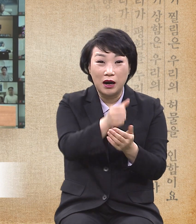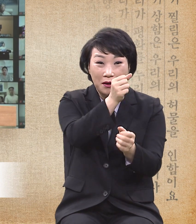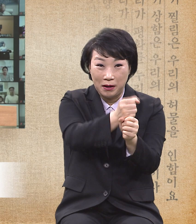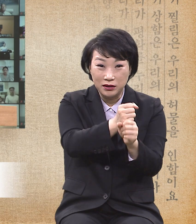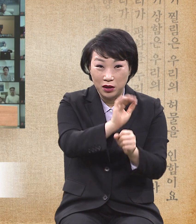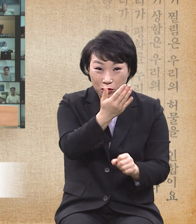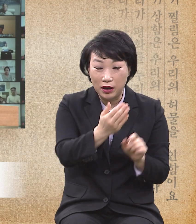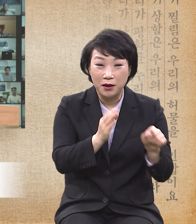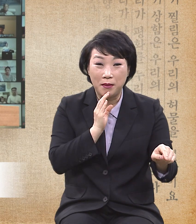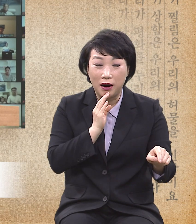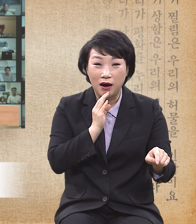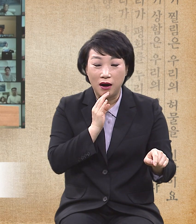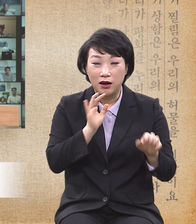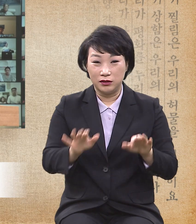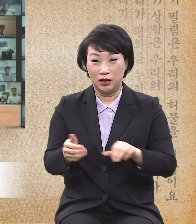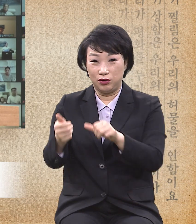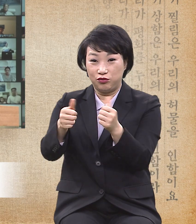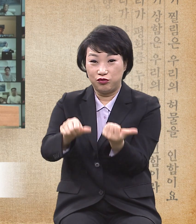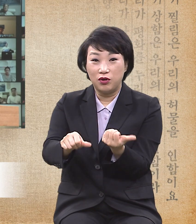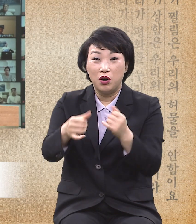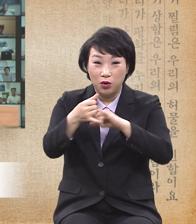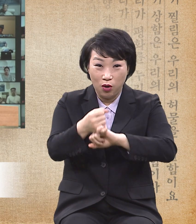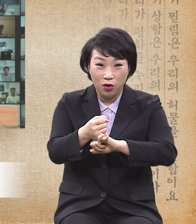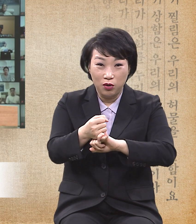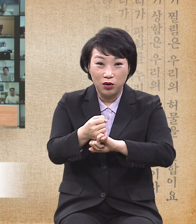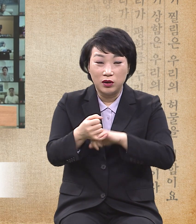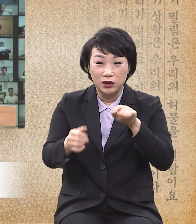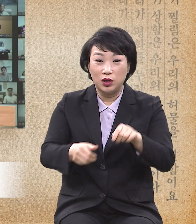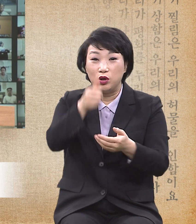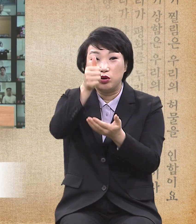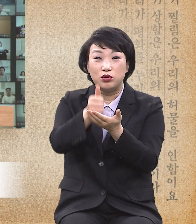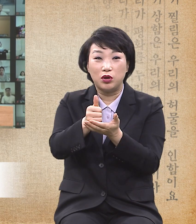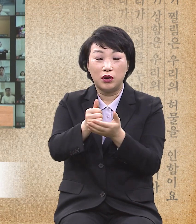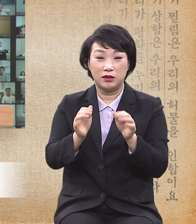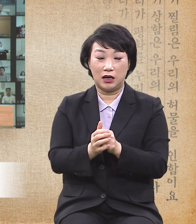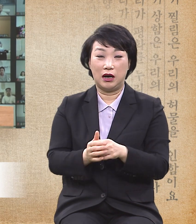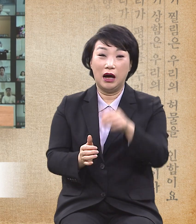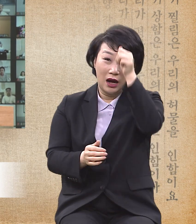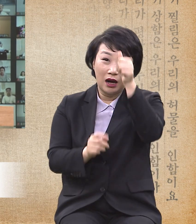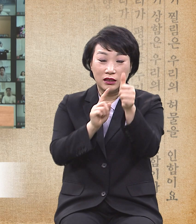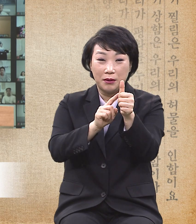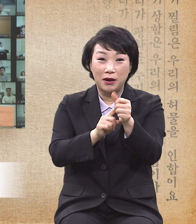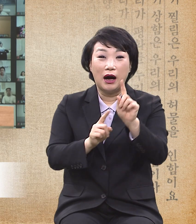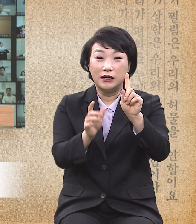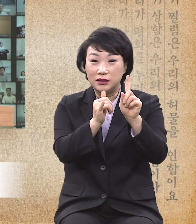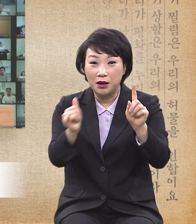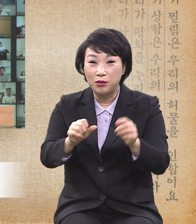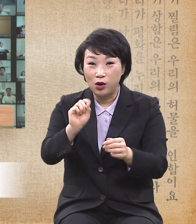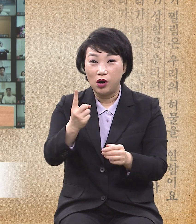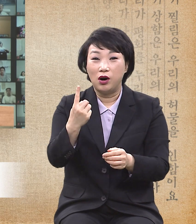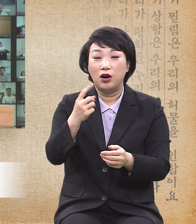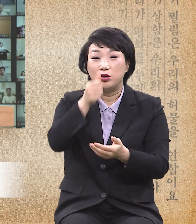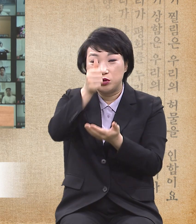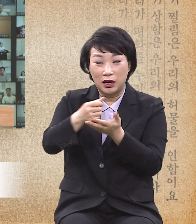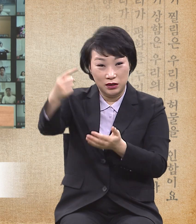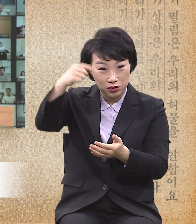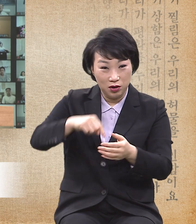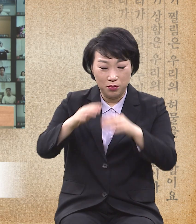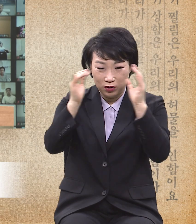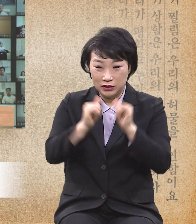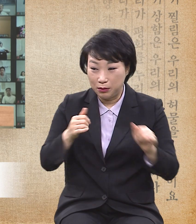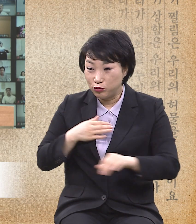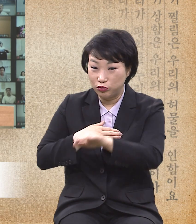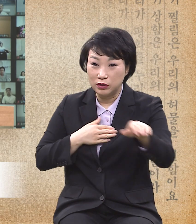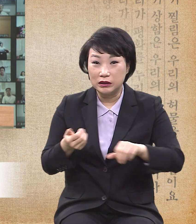생산될지언정 정령 죽으리라고 하는 죄. 한 사람으로부터 죄가 들어오고 모든 사람에게 사망에